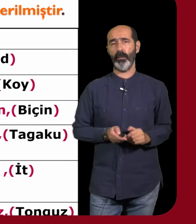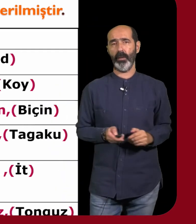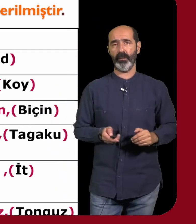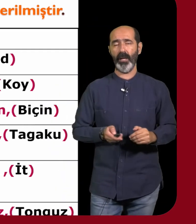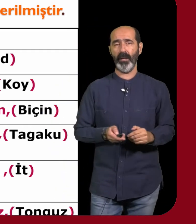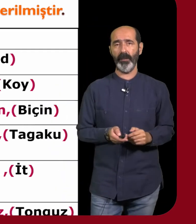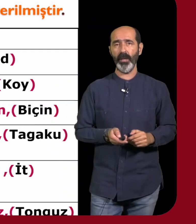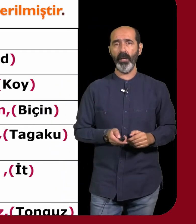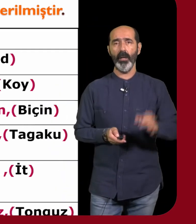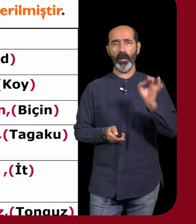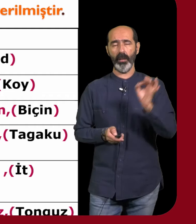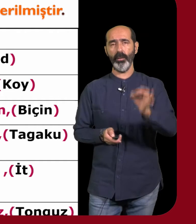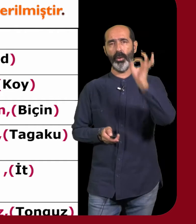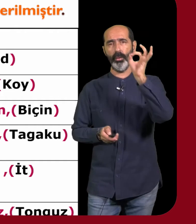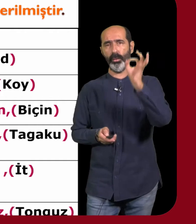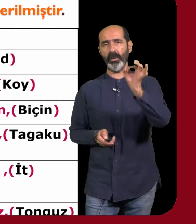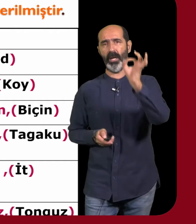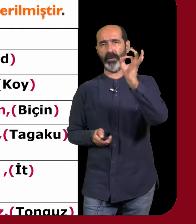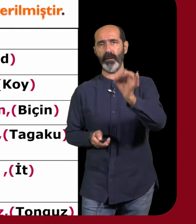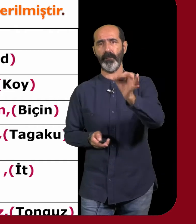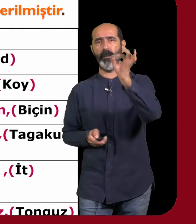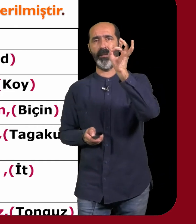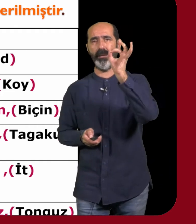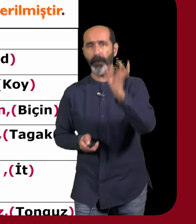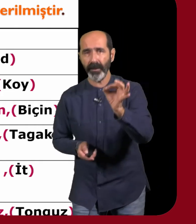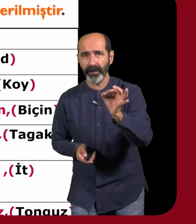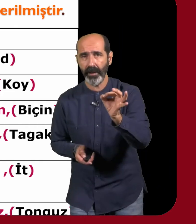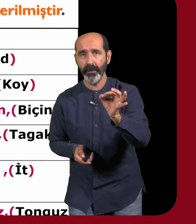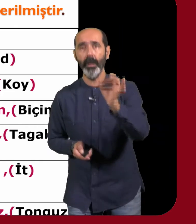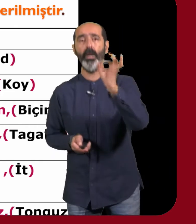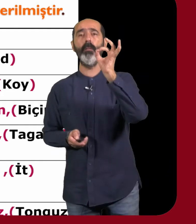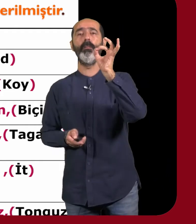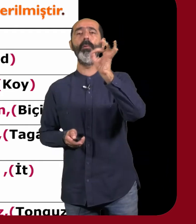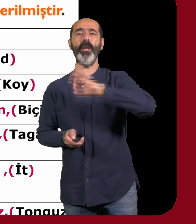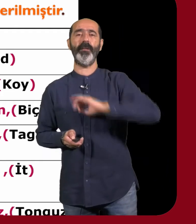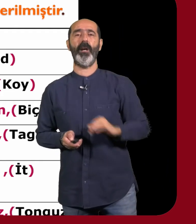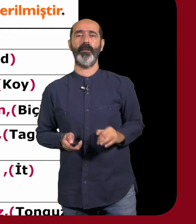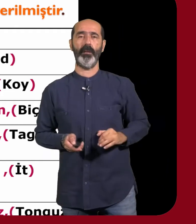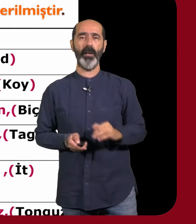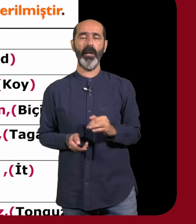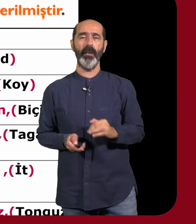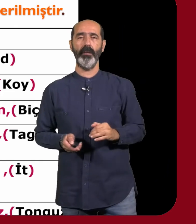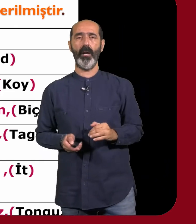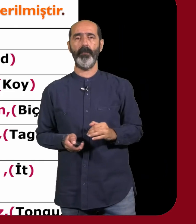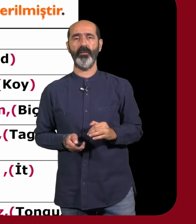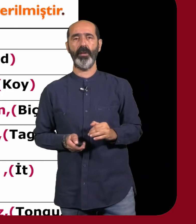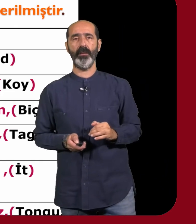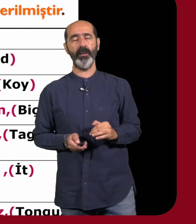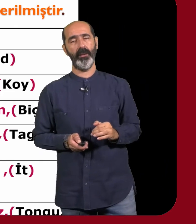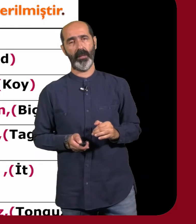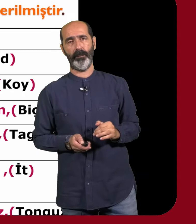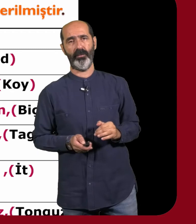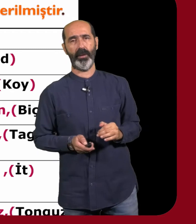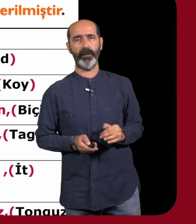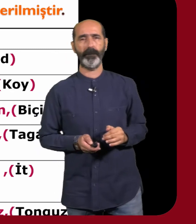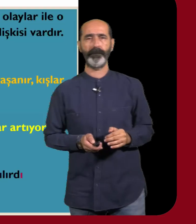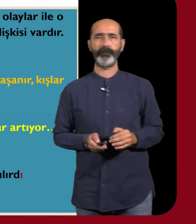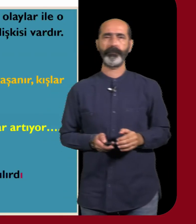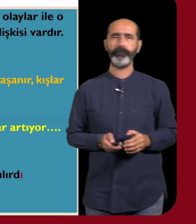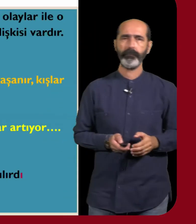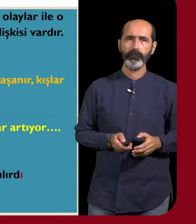fareyi olarak değerlendirmeye alalım Türkler takvimlerini yaparken bu esasa göre ne yapmışlardır